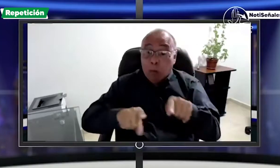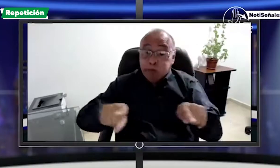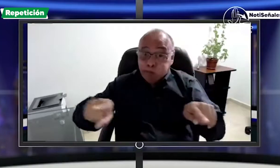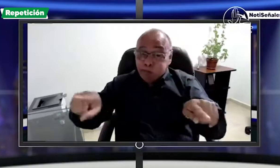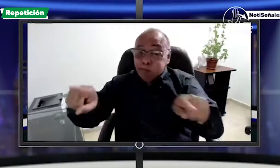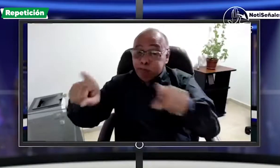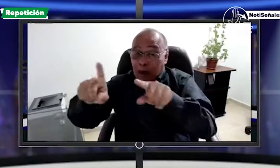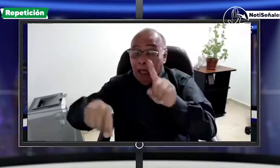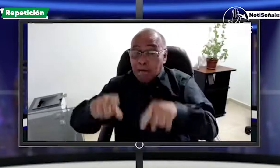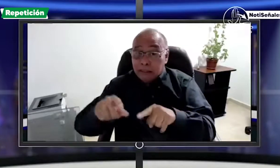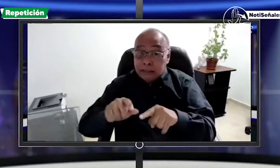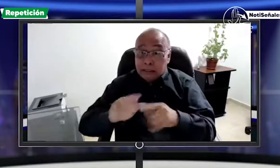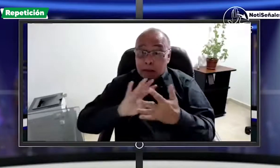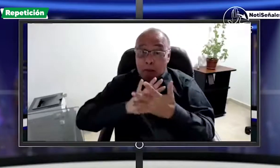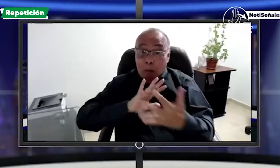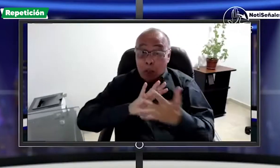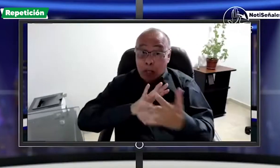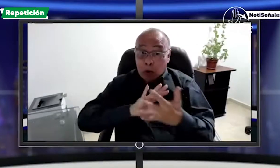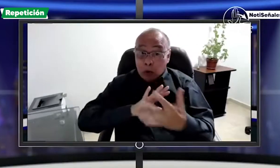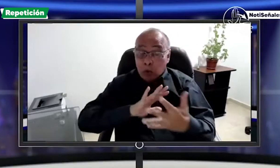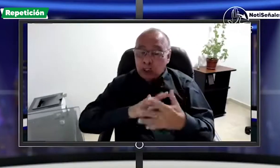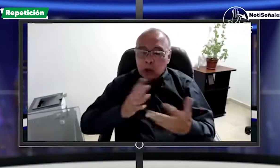De Los Modelos Y Las Modelos Lingüísticos